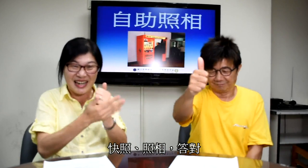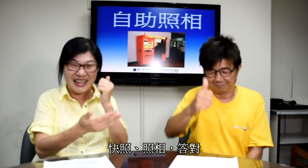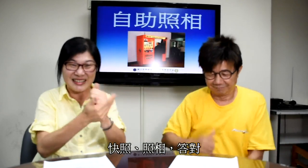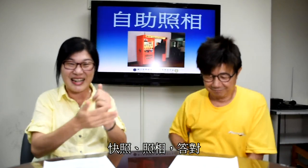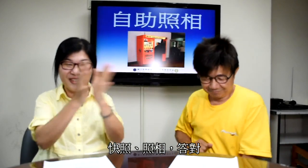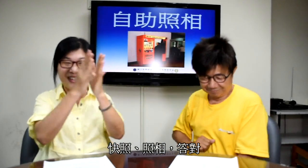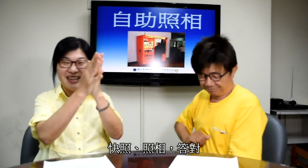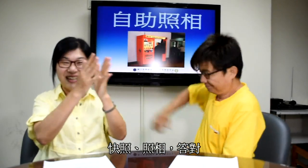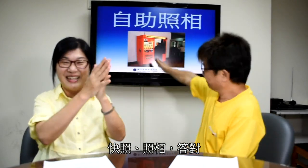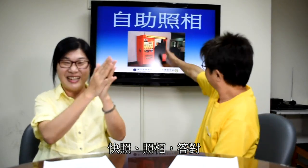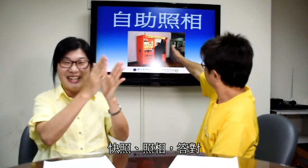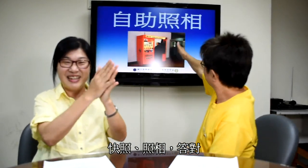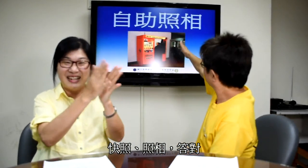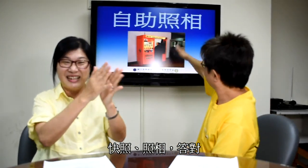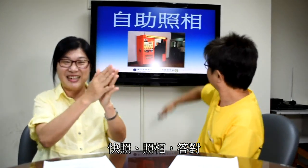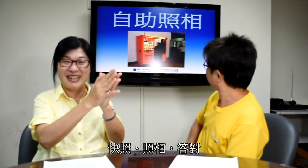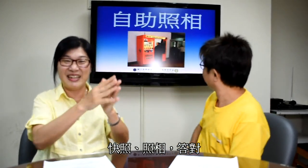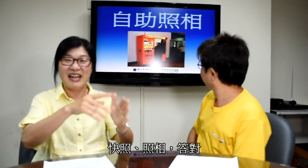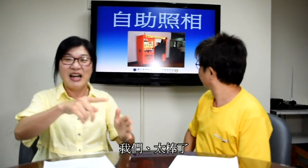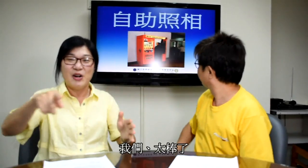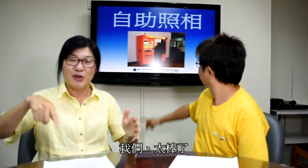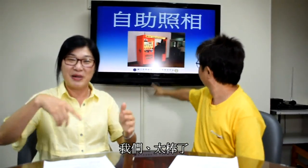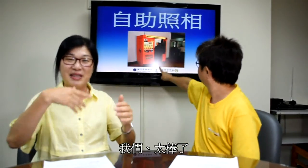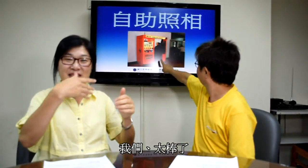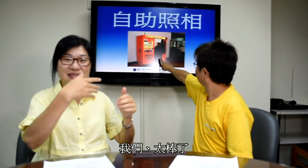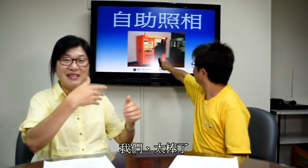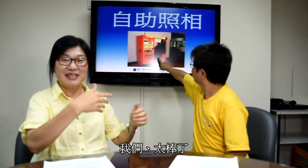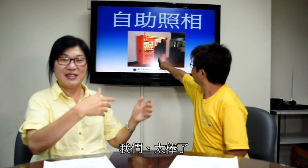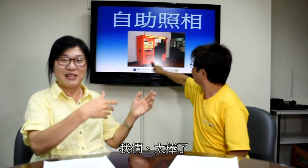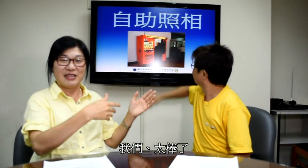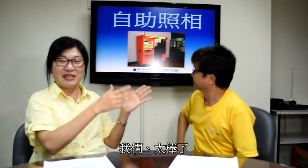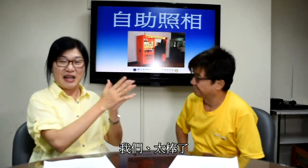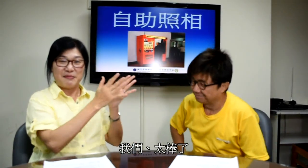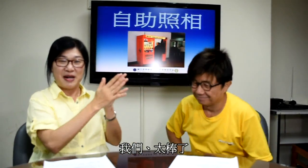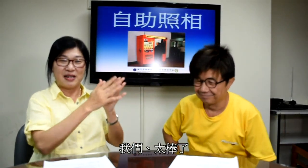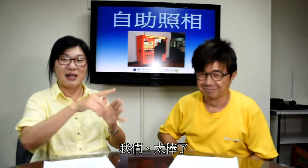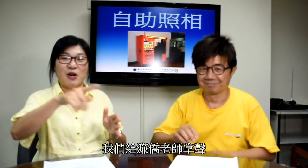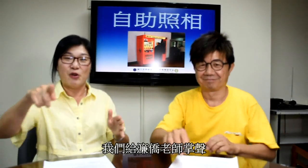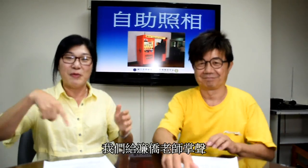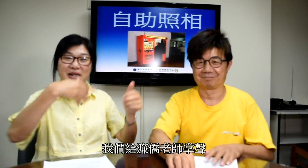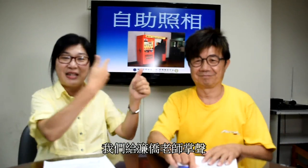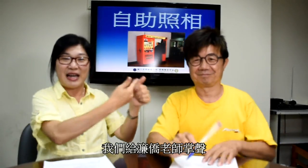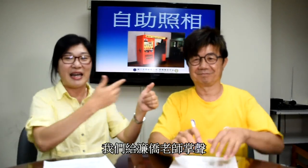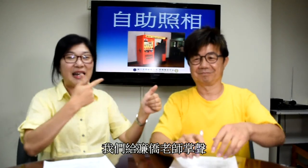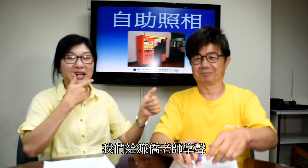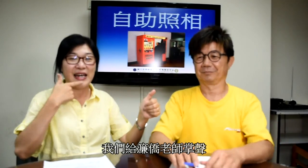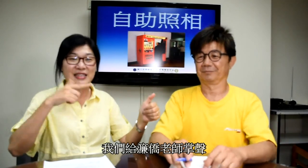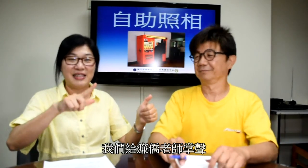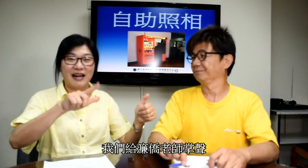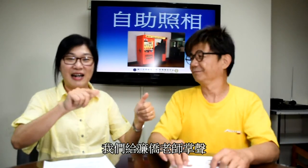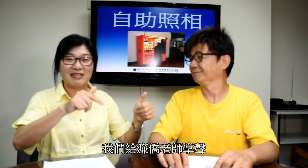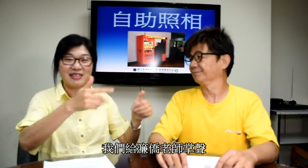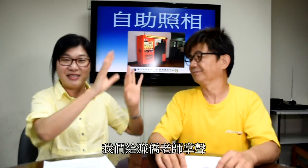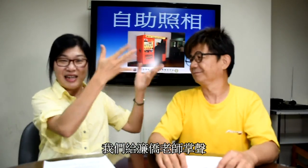答对，我们太棒了，我们给连桥老师掌